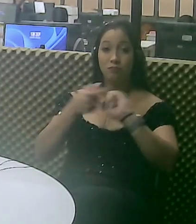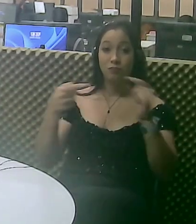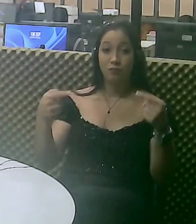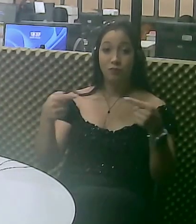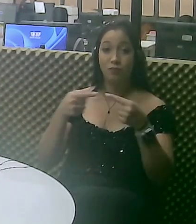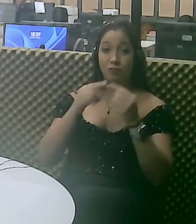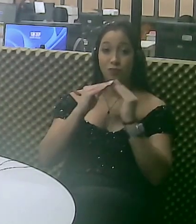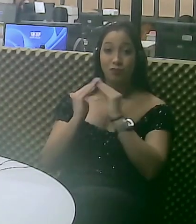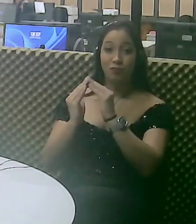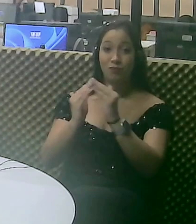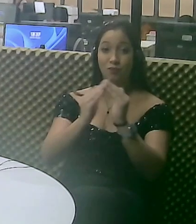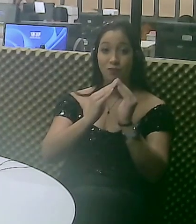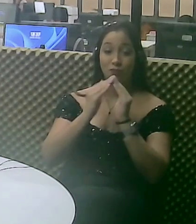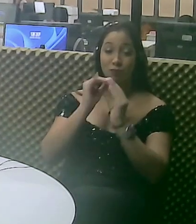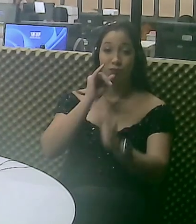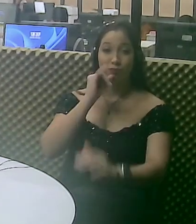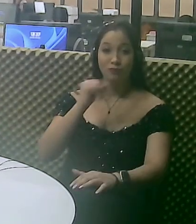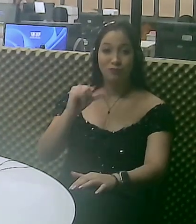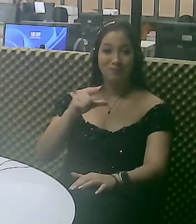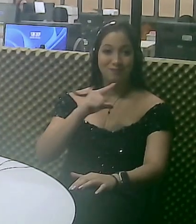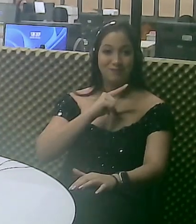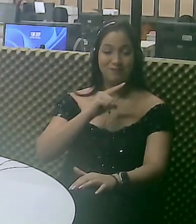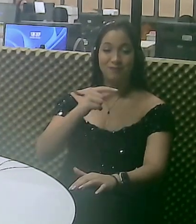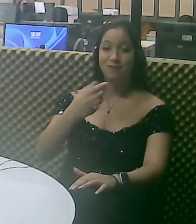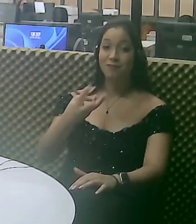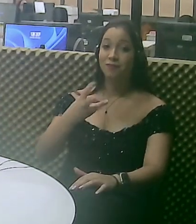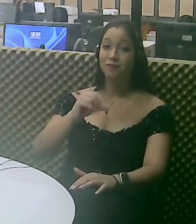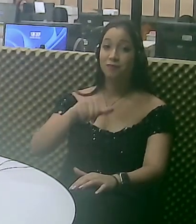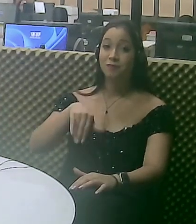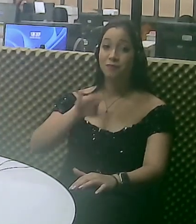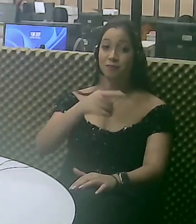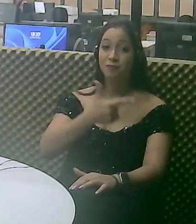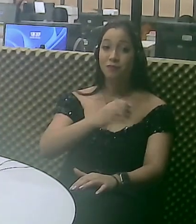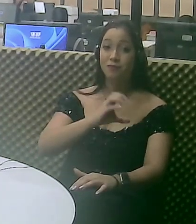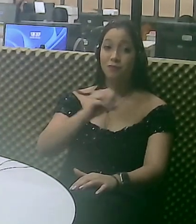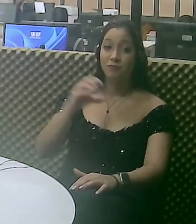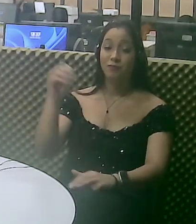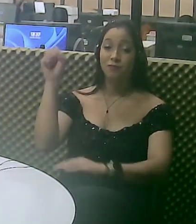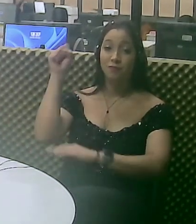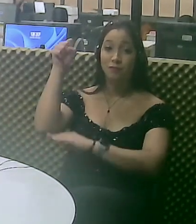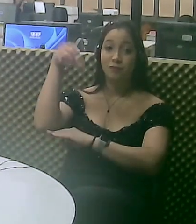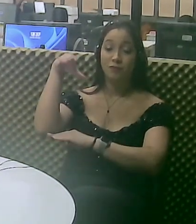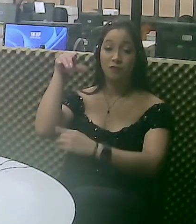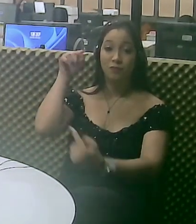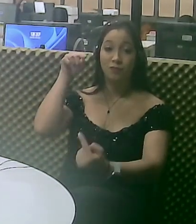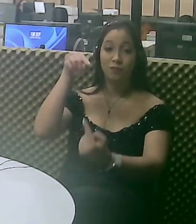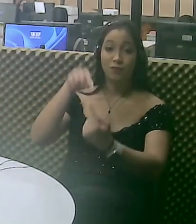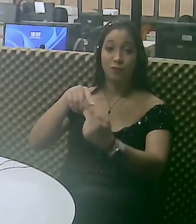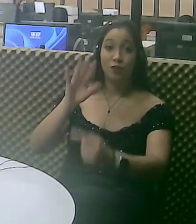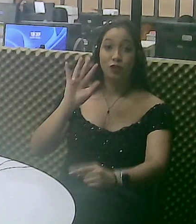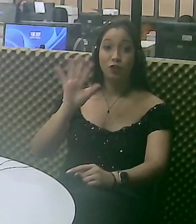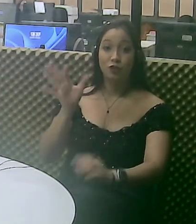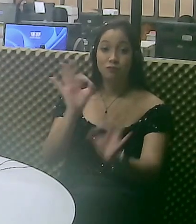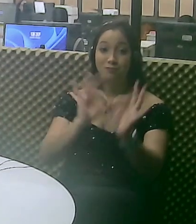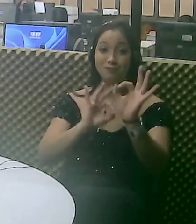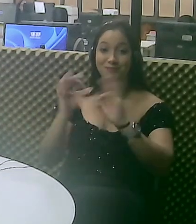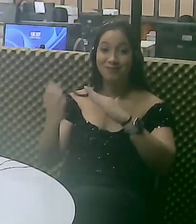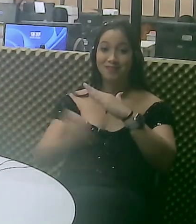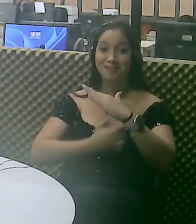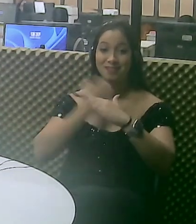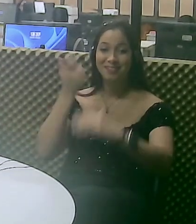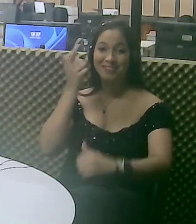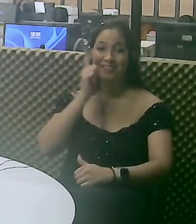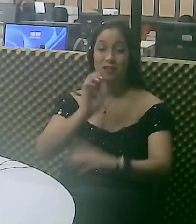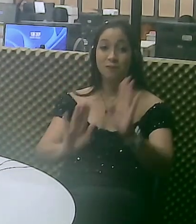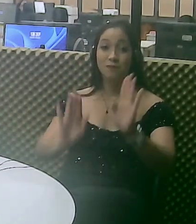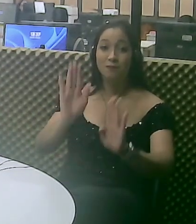bairro receba energia elétrica. 30 dos mais de 200 postes previstos no projeto já foram instalados pela empresa